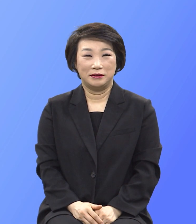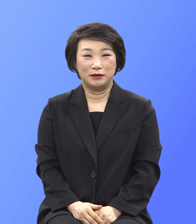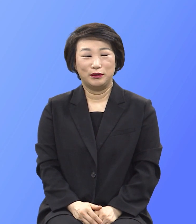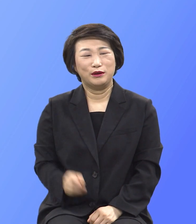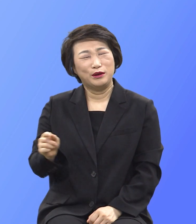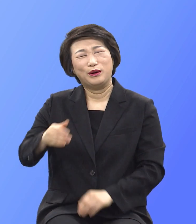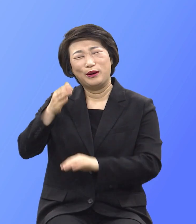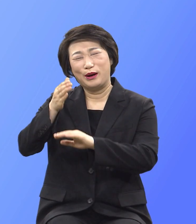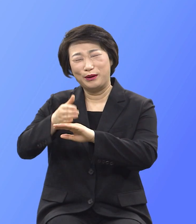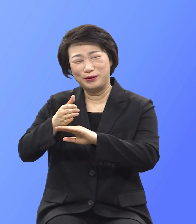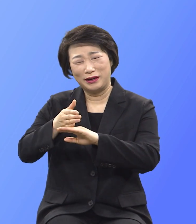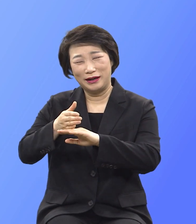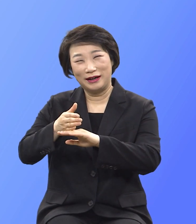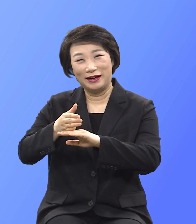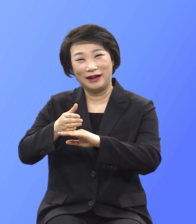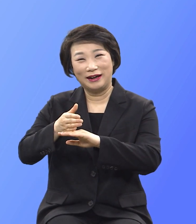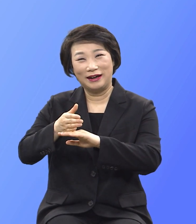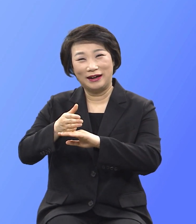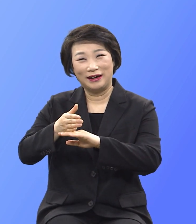얼마나 감사합니다.